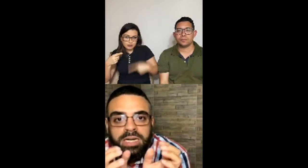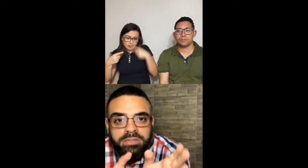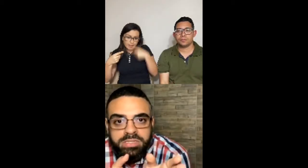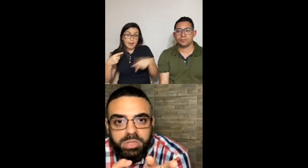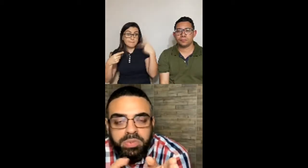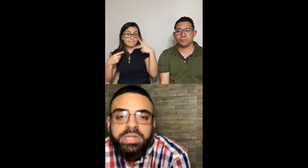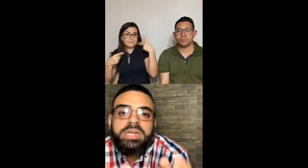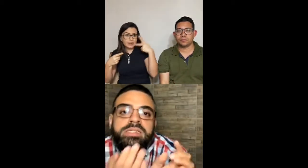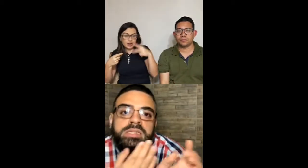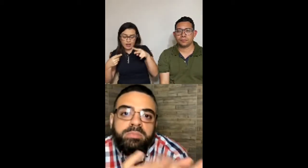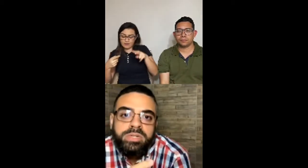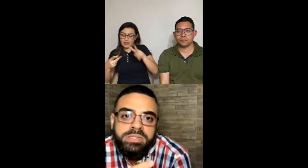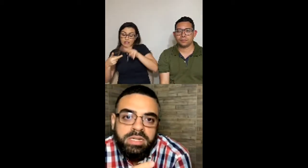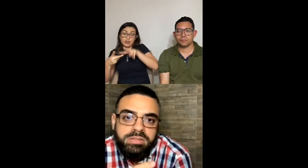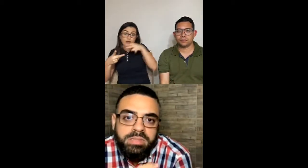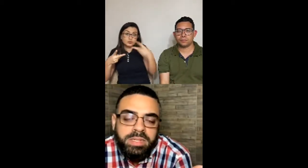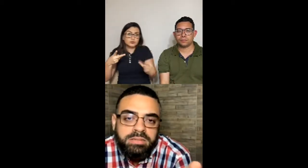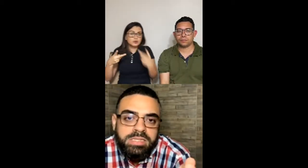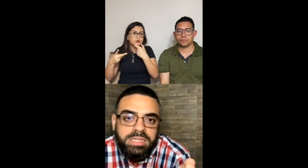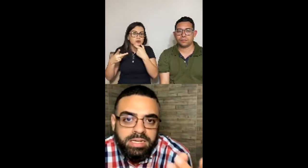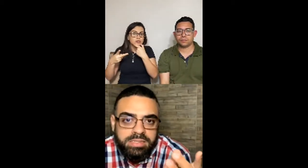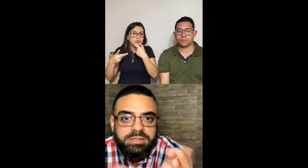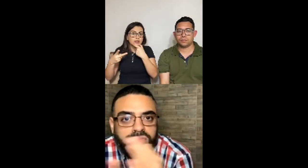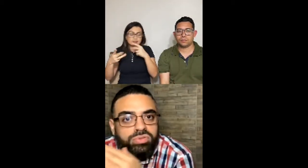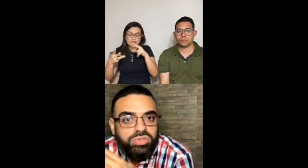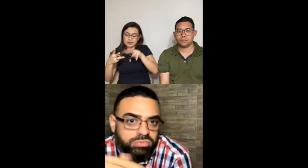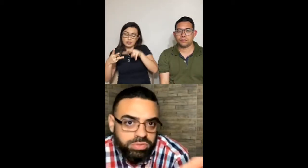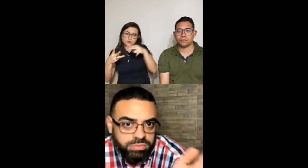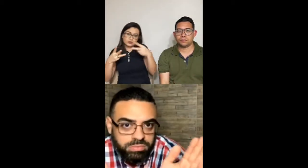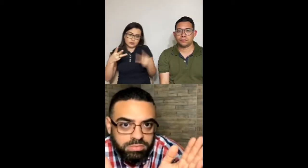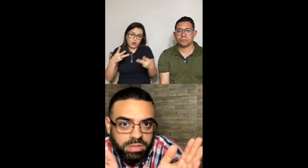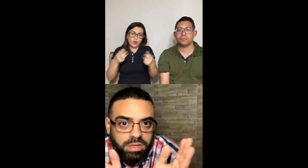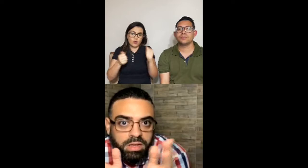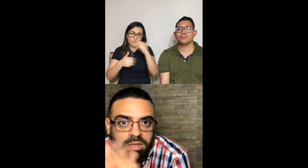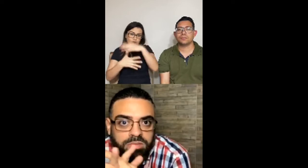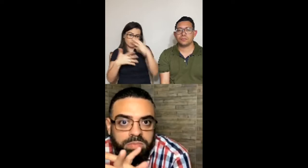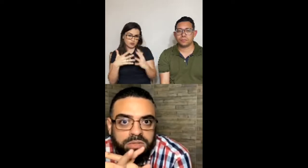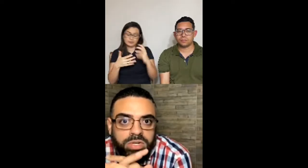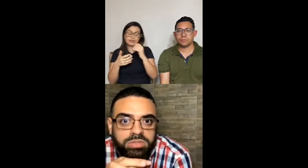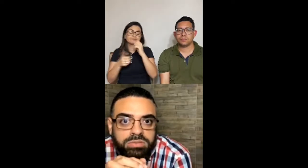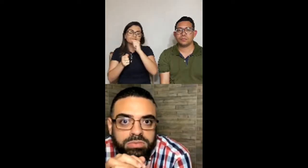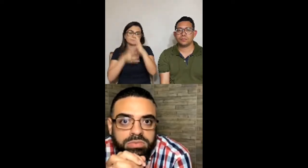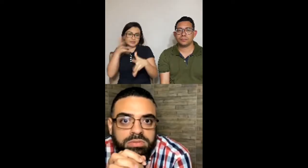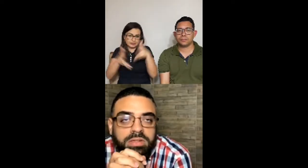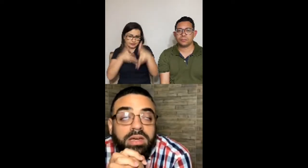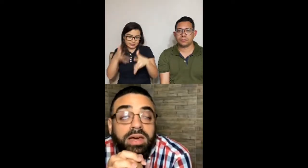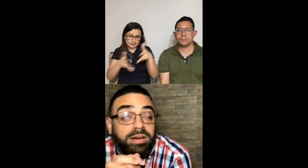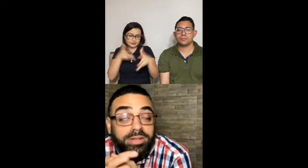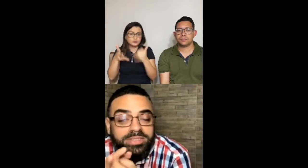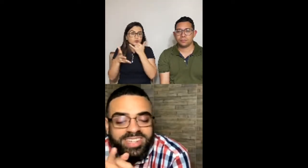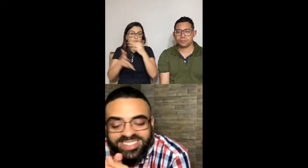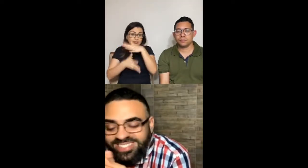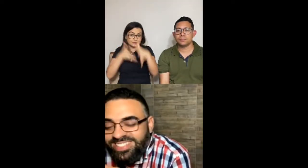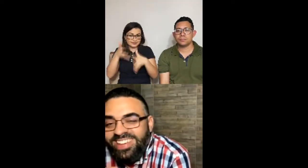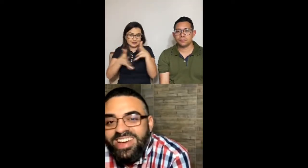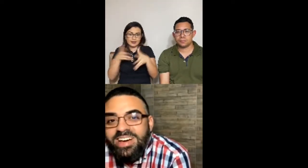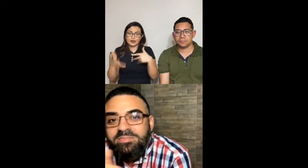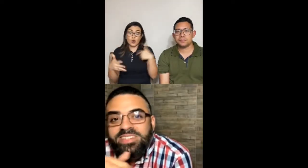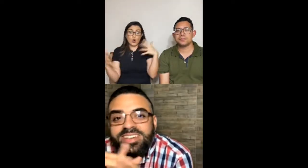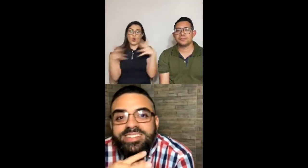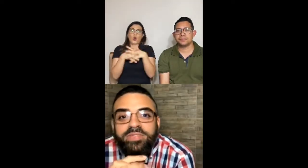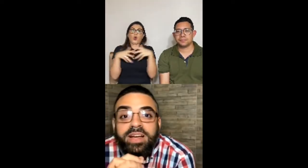era trilingue, na verdade. Era tailandês, pregado, traduzido para o inglês e depois traduzido para a língua de sinais. Tudo